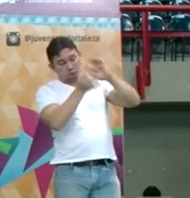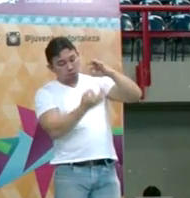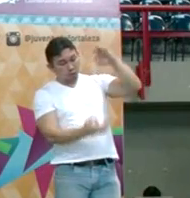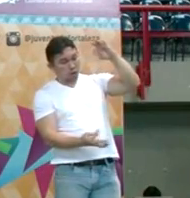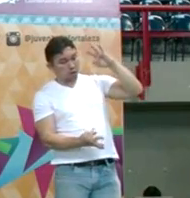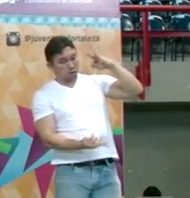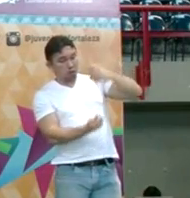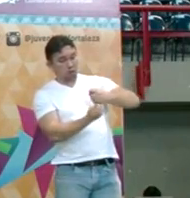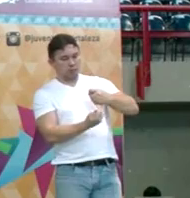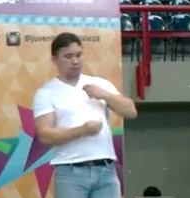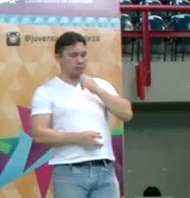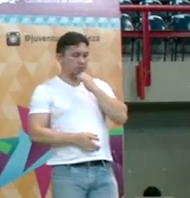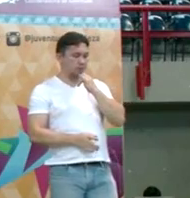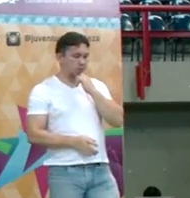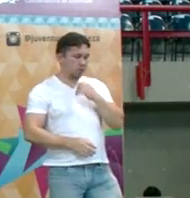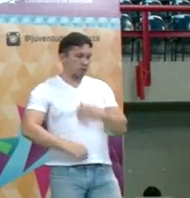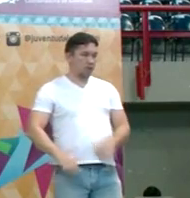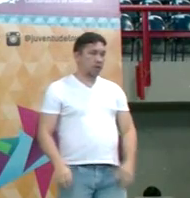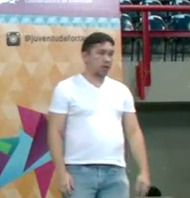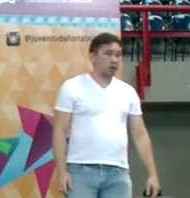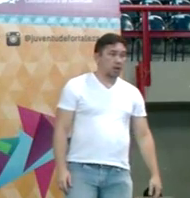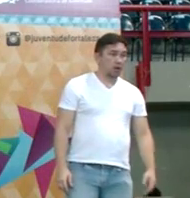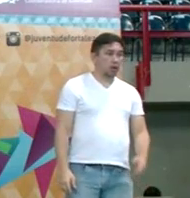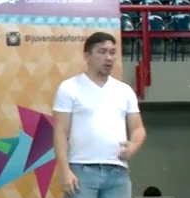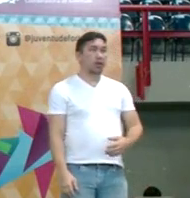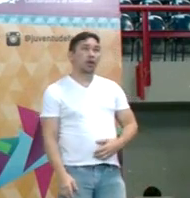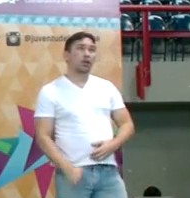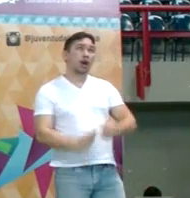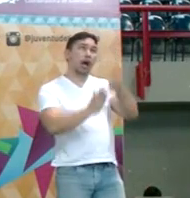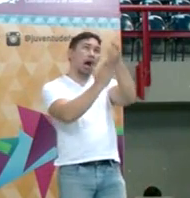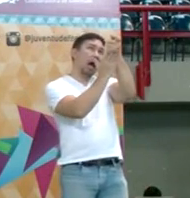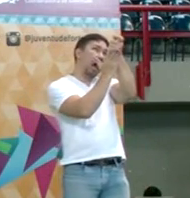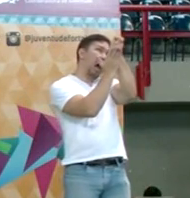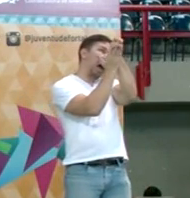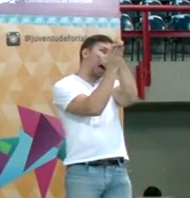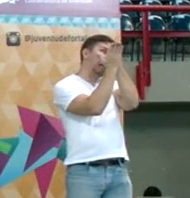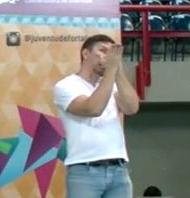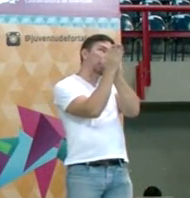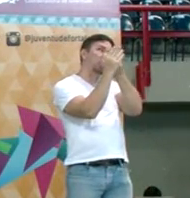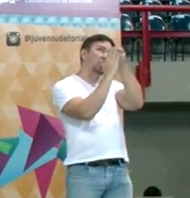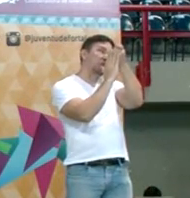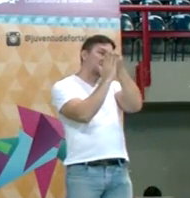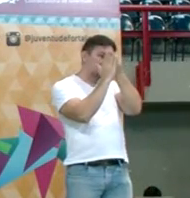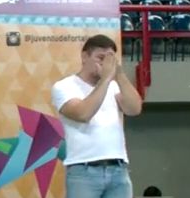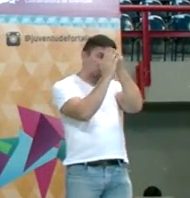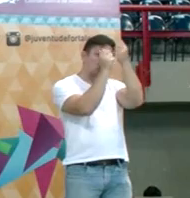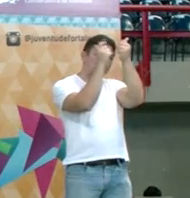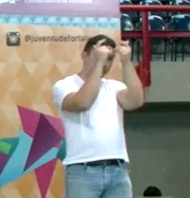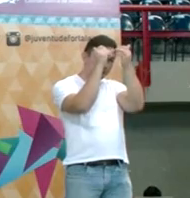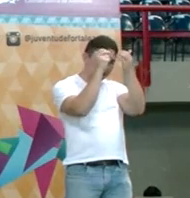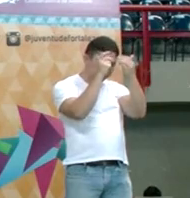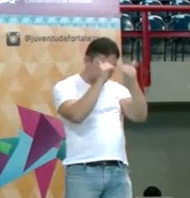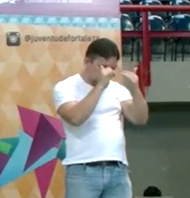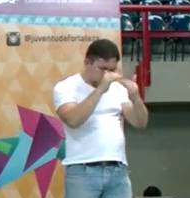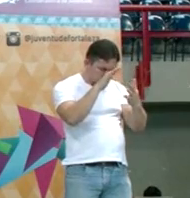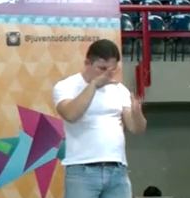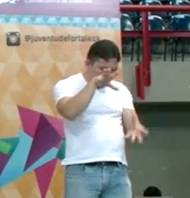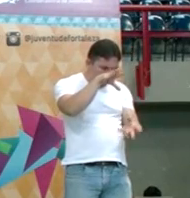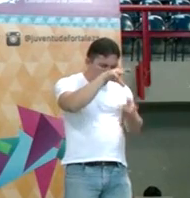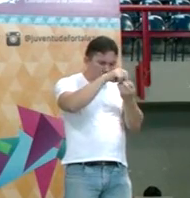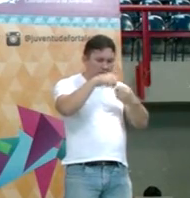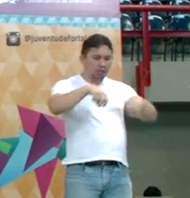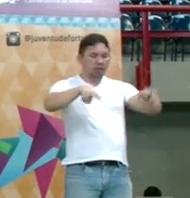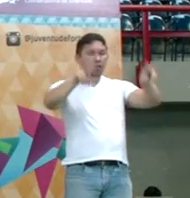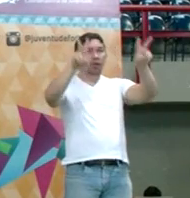a redação todinha, só quando termina é que a gente imagina qual é o título para tudo isso que eu disse.